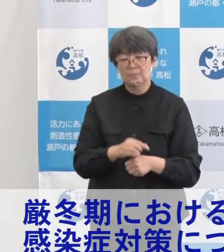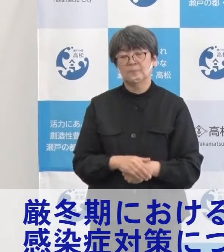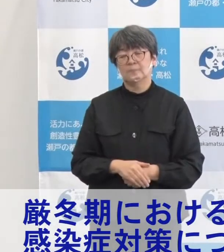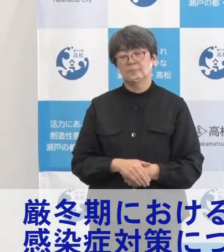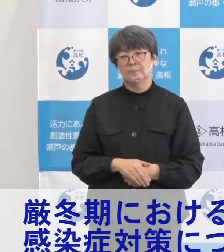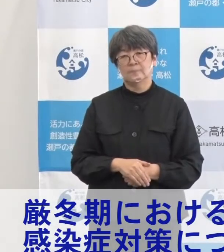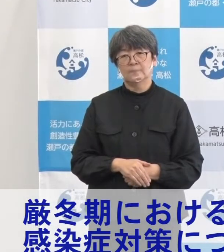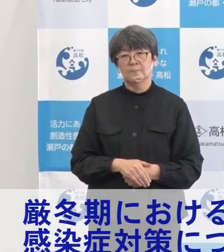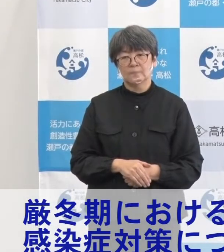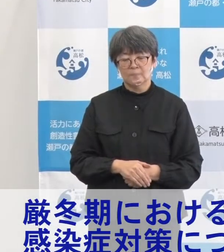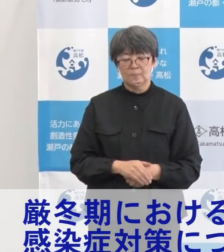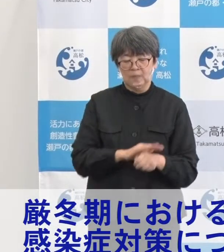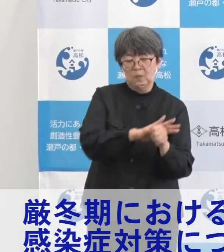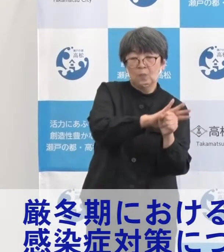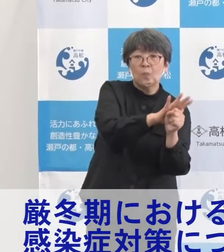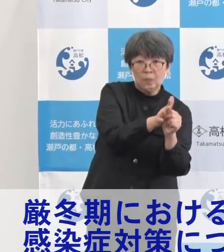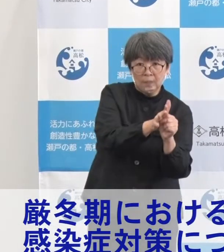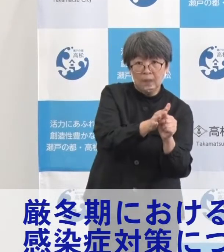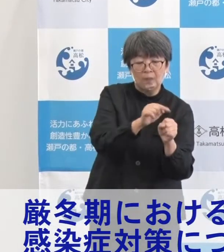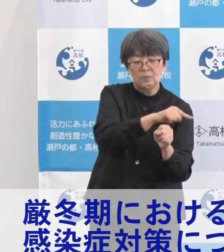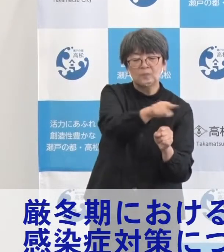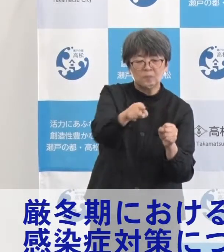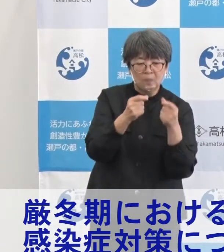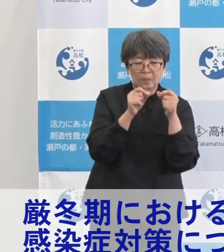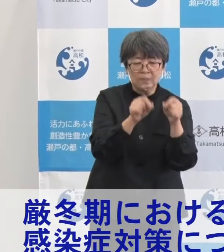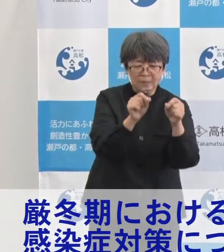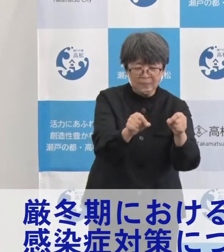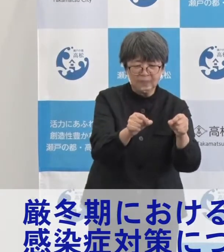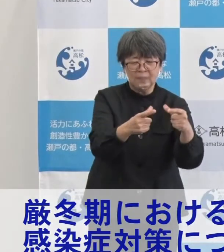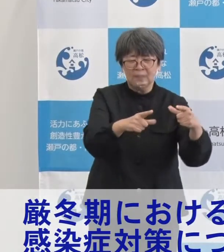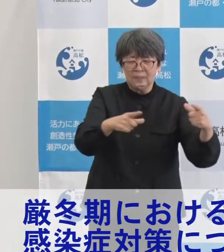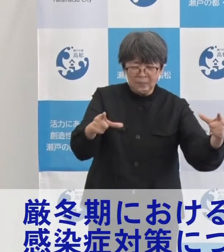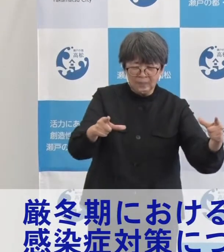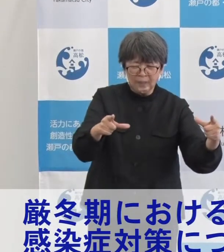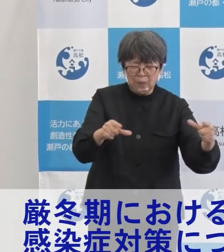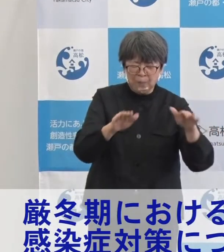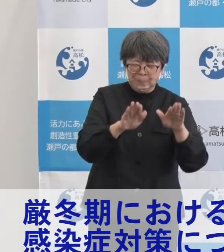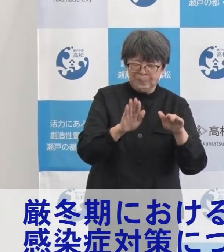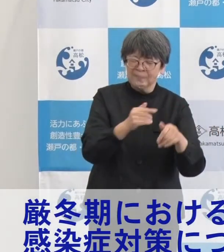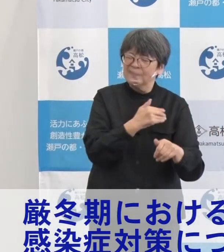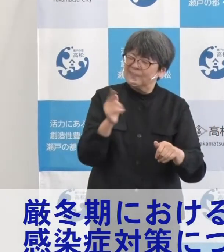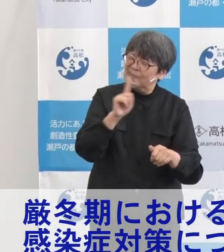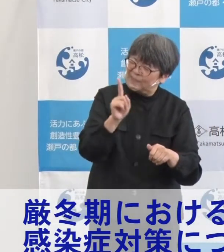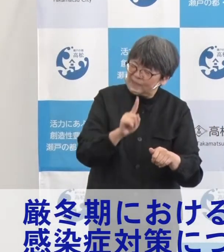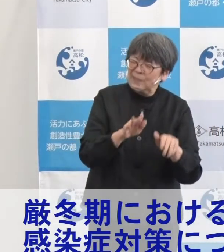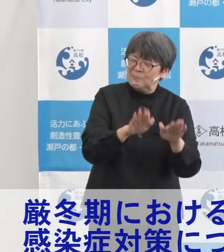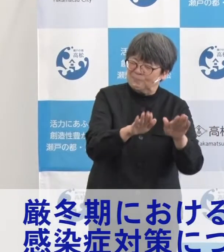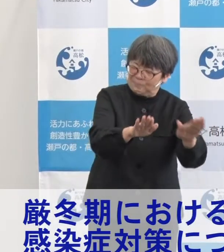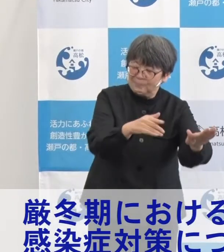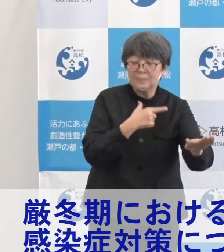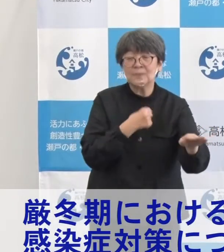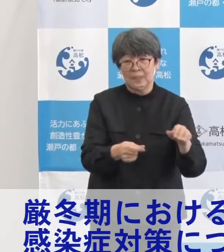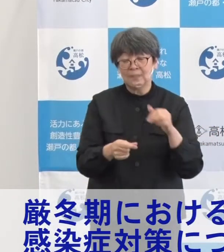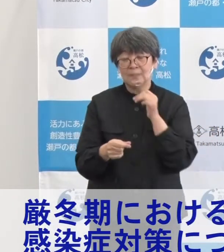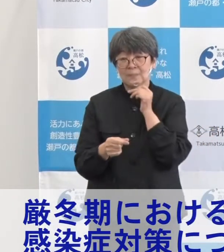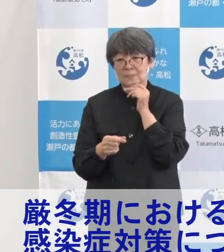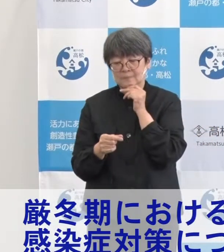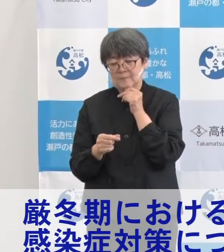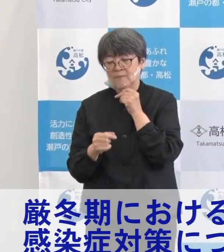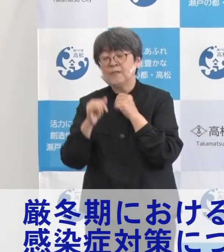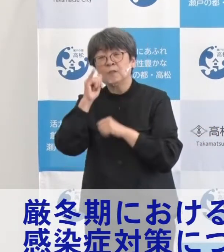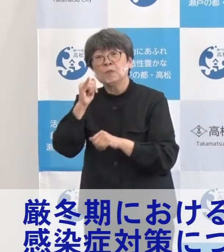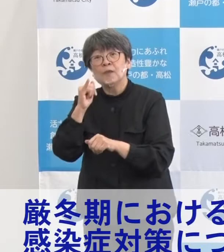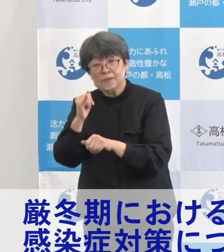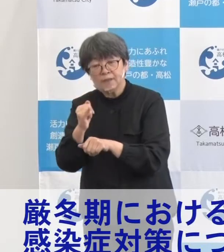フ新型コロナウイルスの感染拡大の抑止に努めてまいりたいあるいは検査を拡充すること